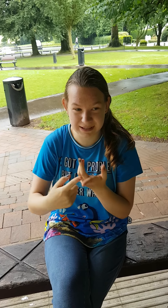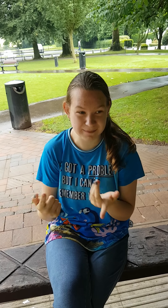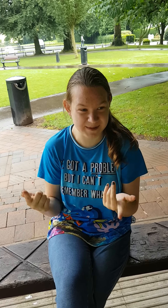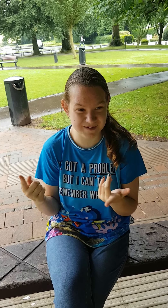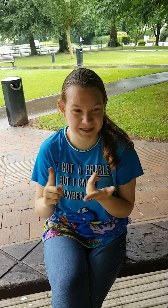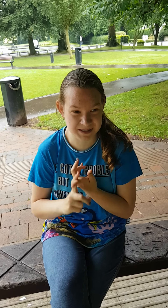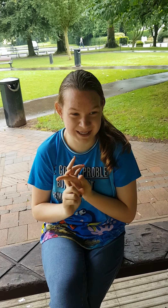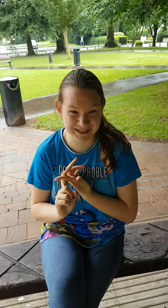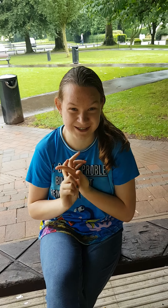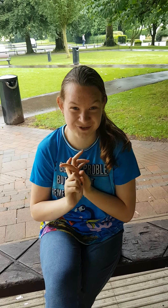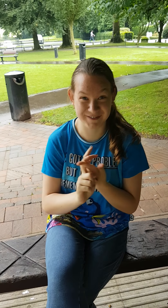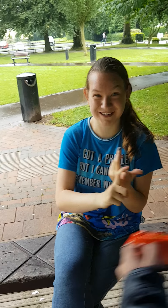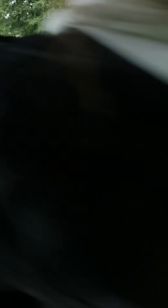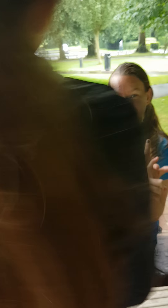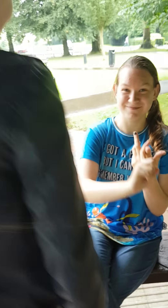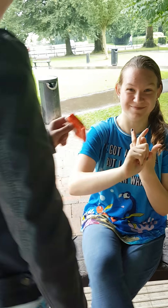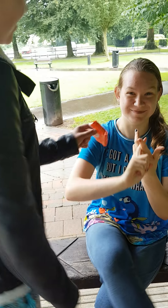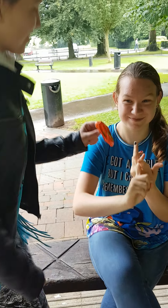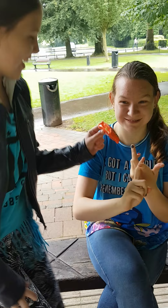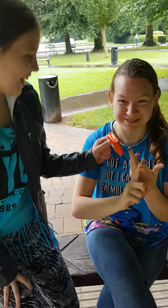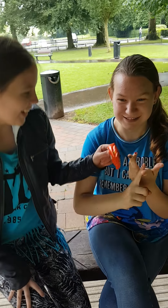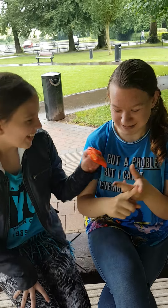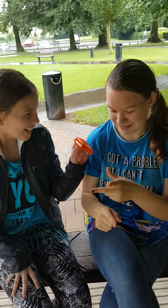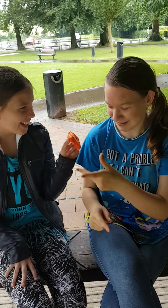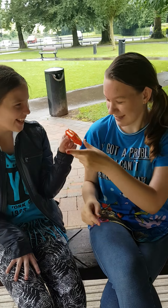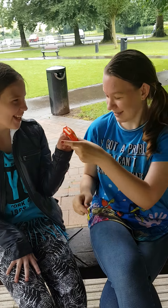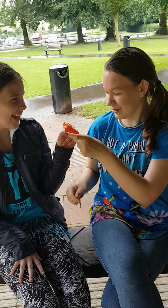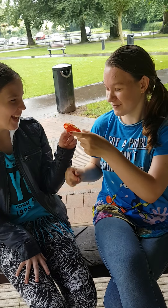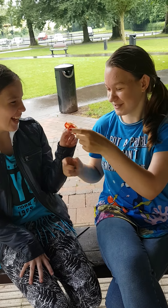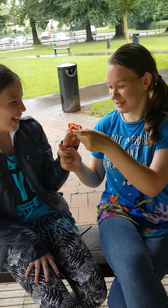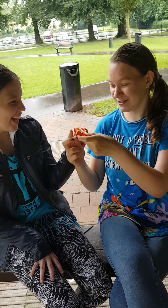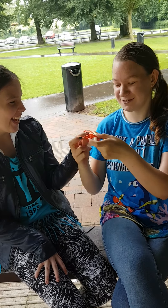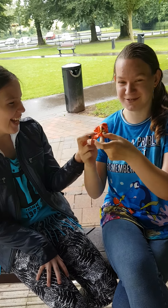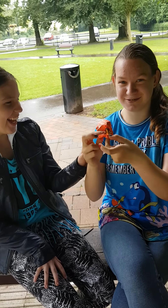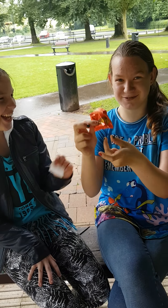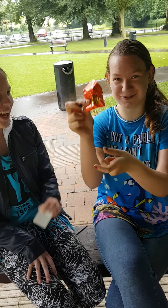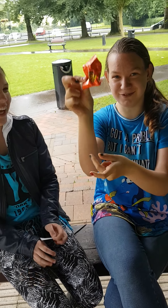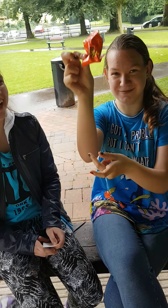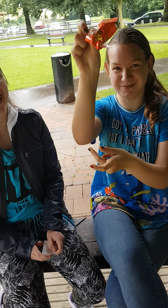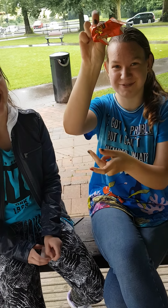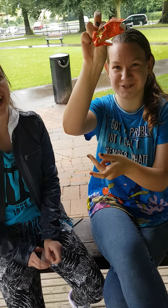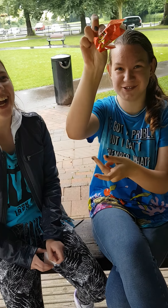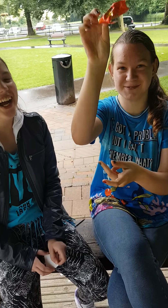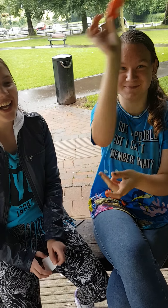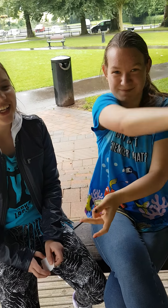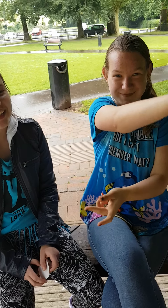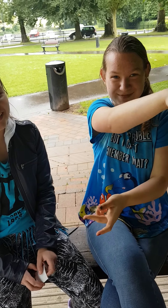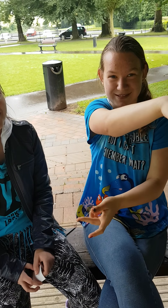Chciałabym zwiedzić kiedyś cały świat. Coś proszę. To jest właśnie to coś.